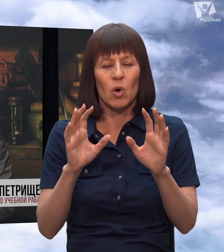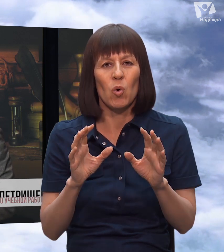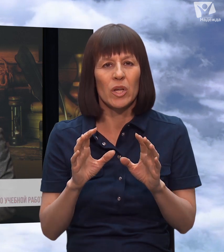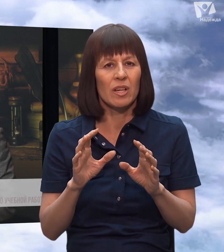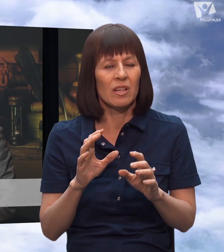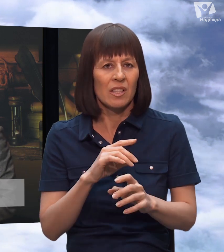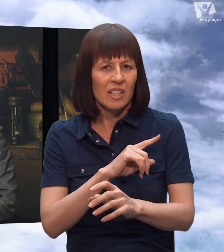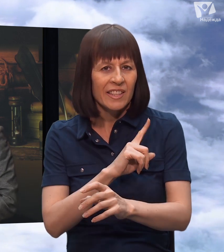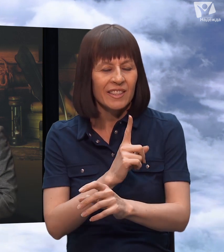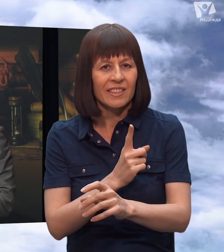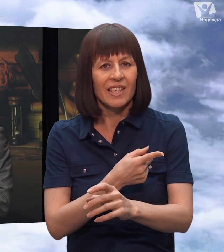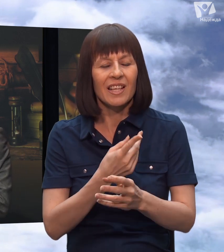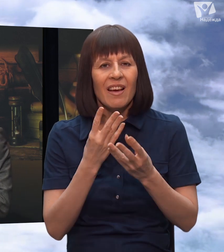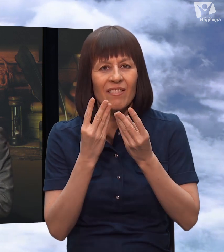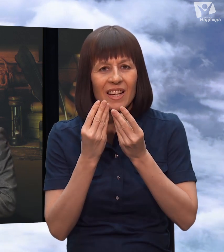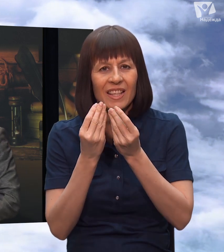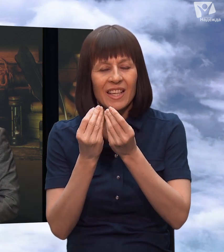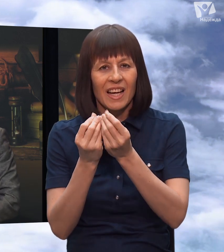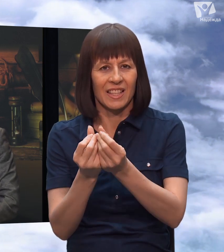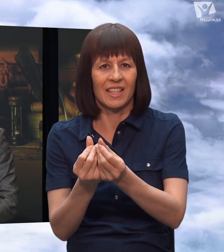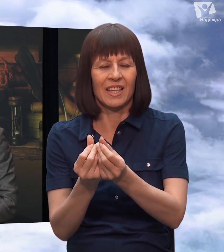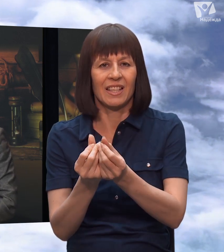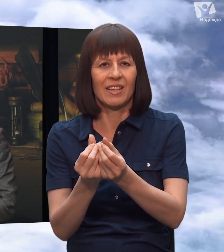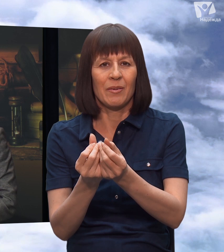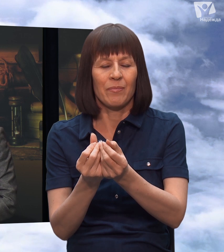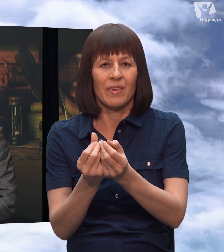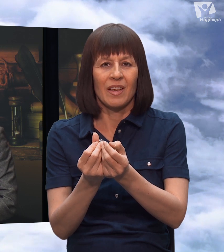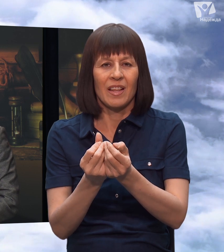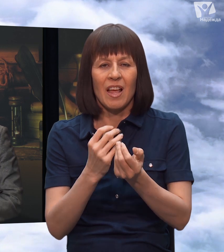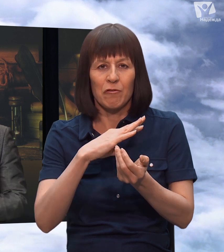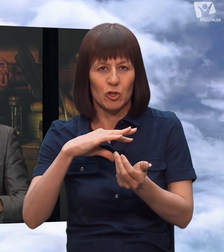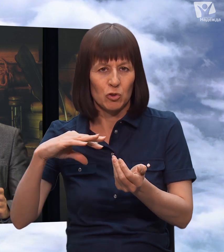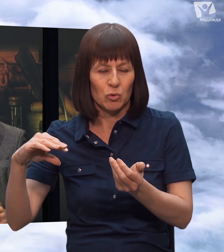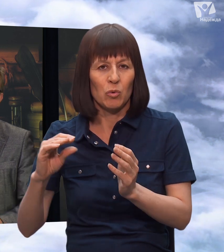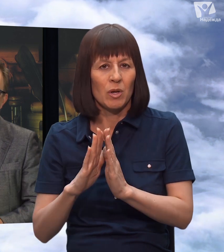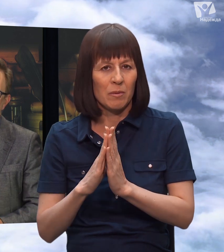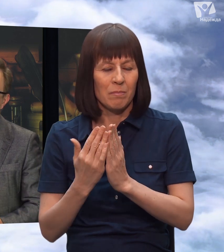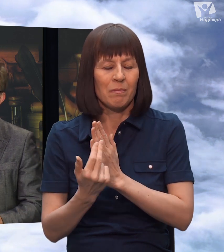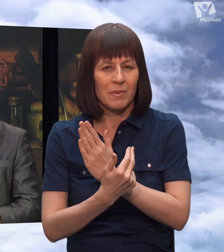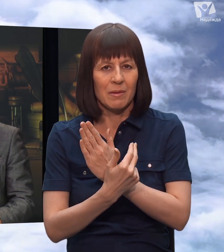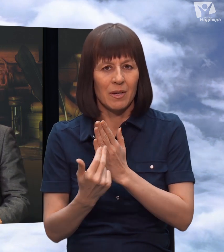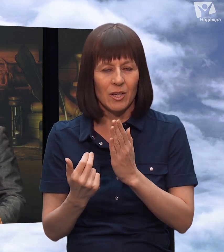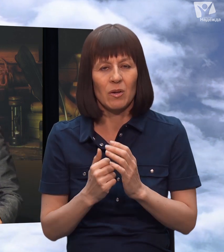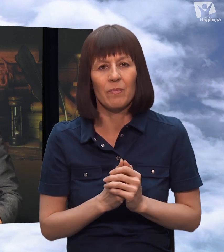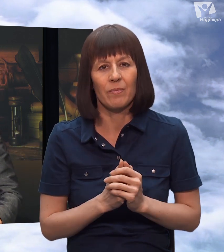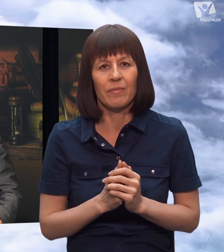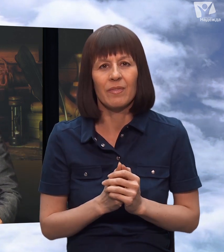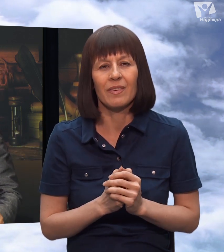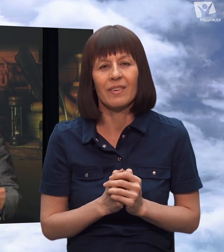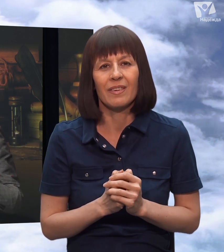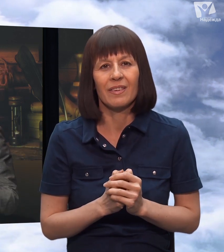на все последующие произведения и библи стики существует даже такое понятие как